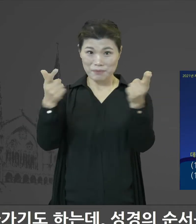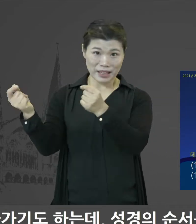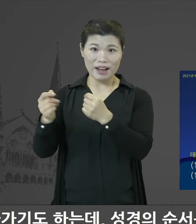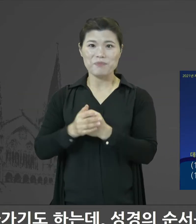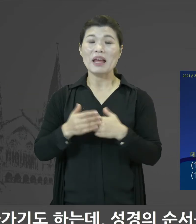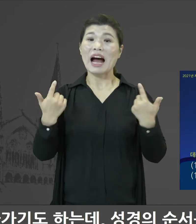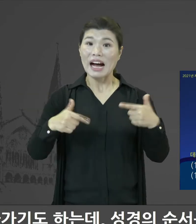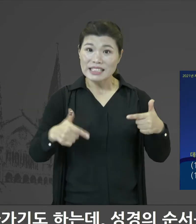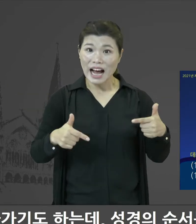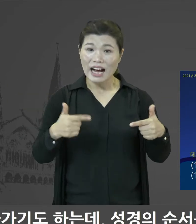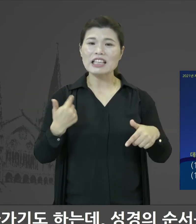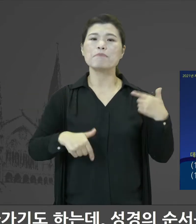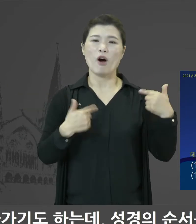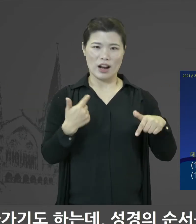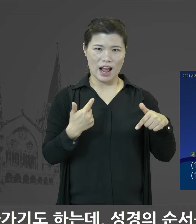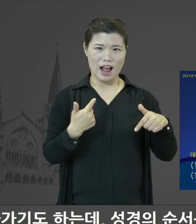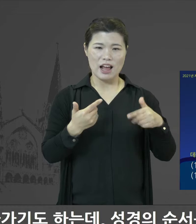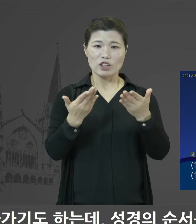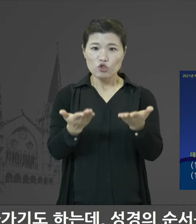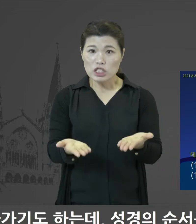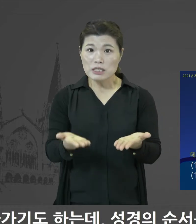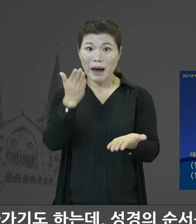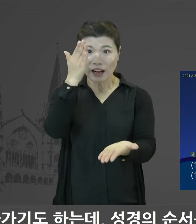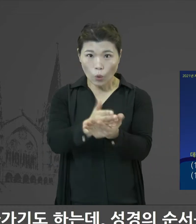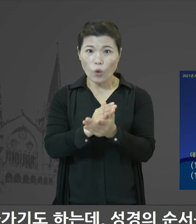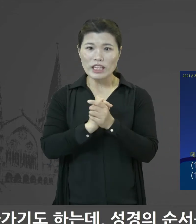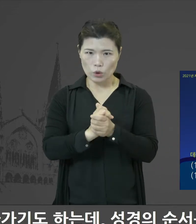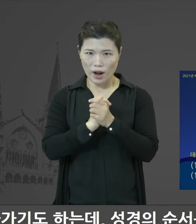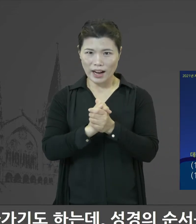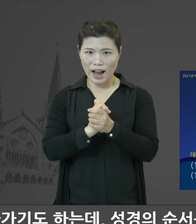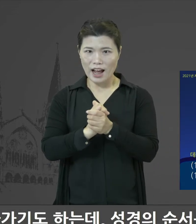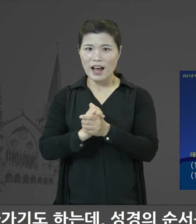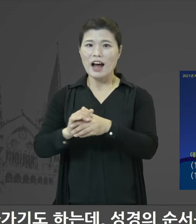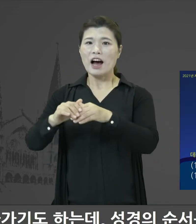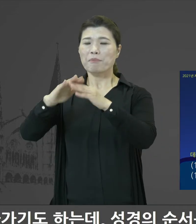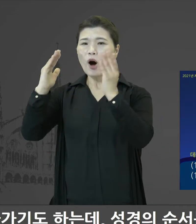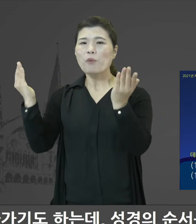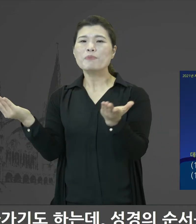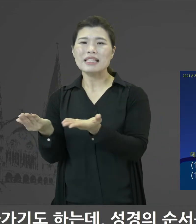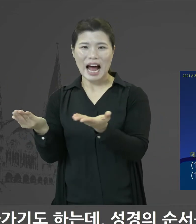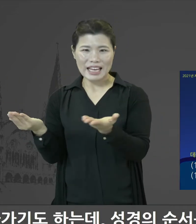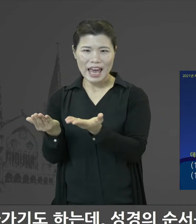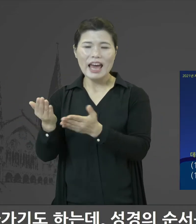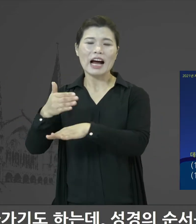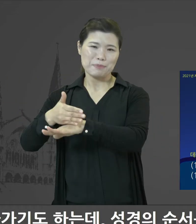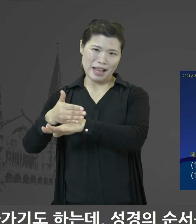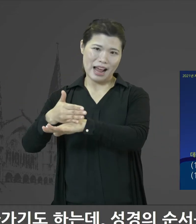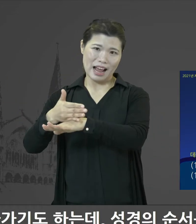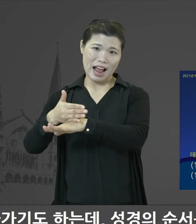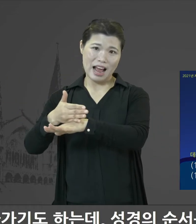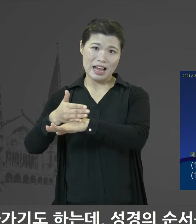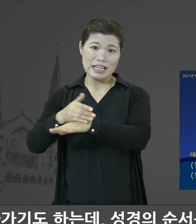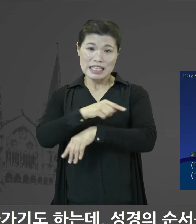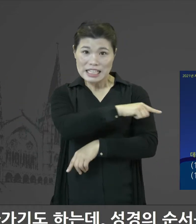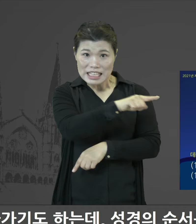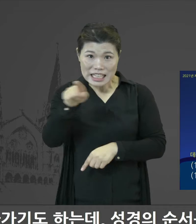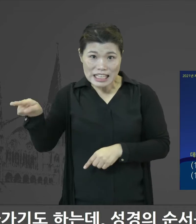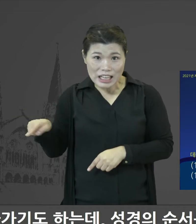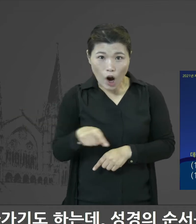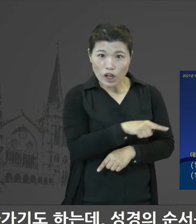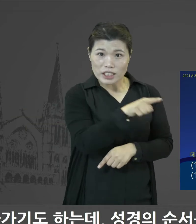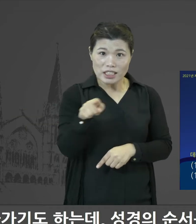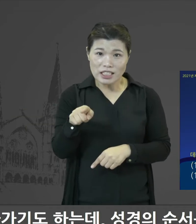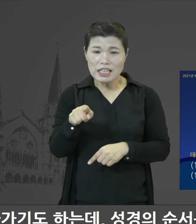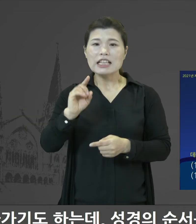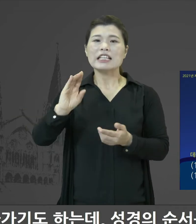시작. 항상 기뻐하라, 쉬지 말고 기도하라, 범사에 감사하라. 이것이 그리스도